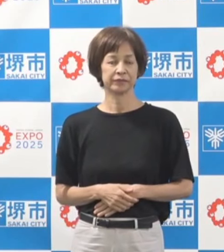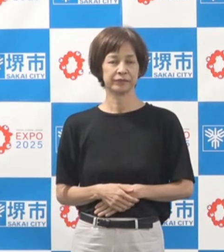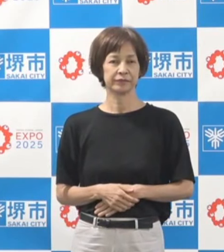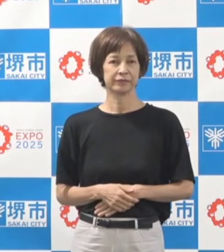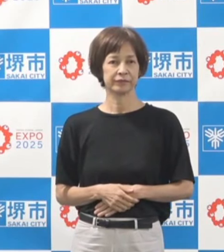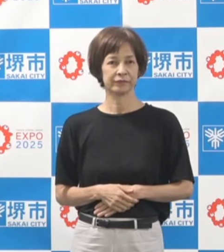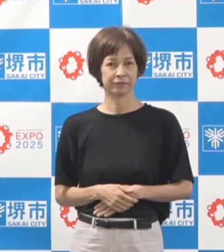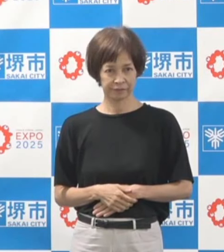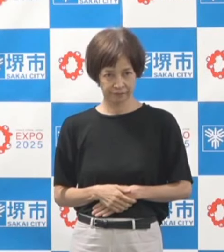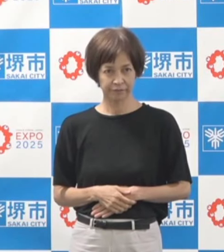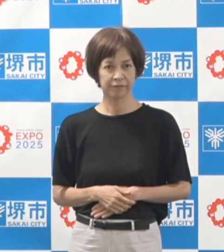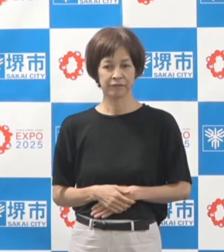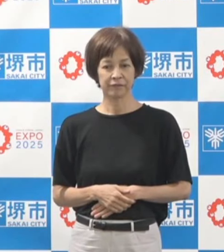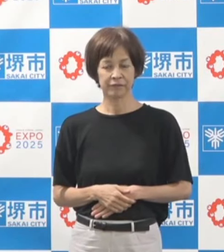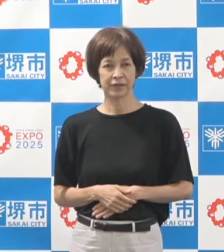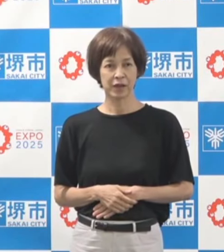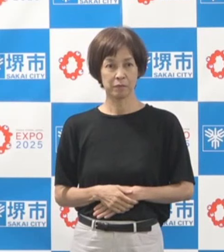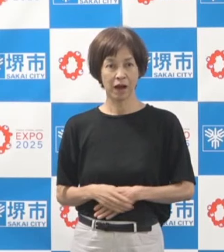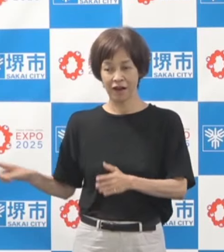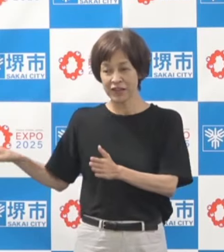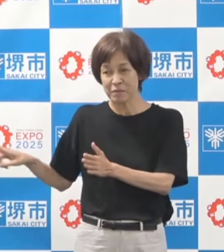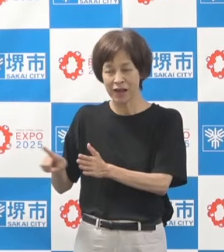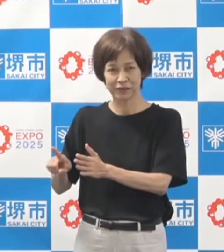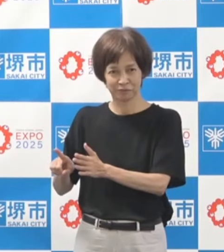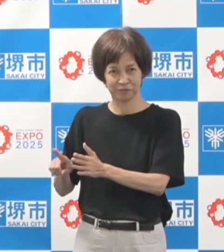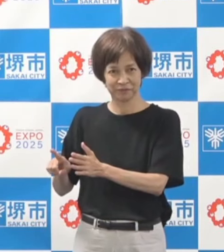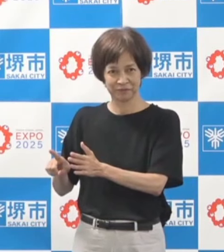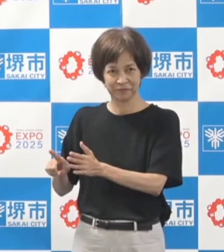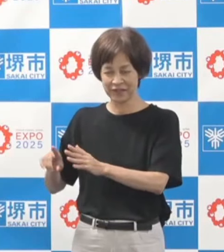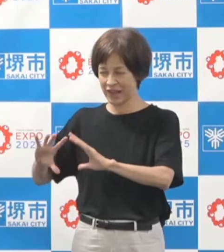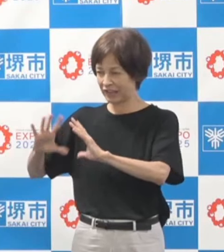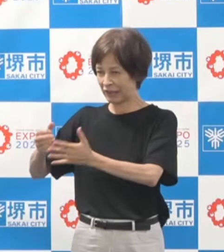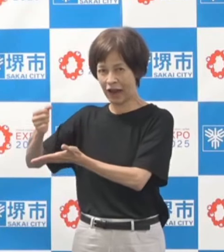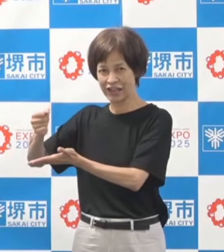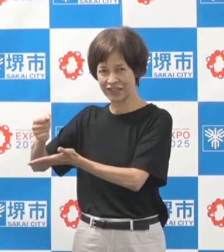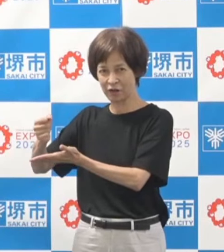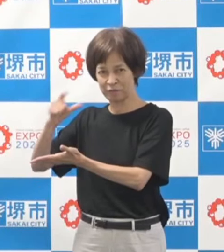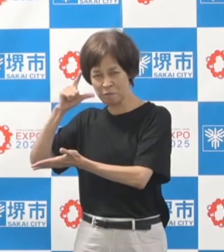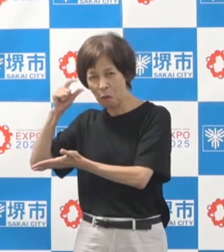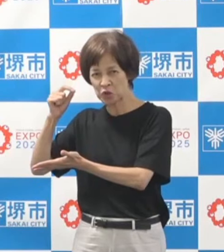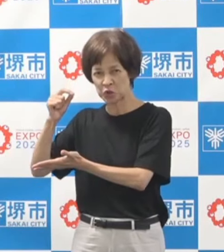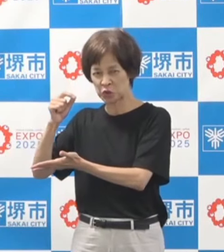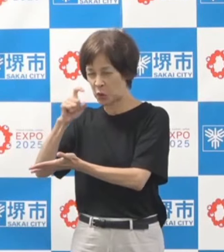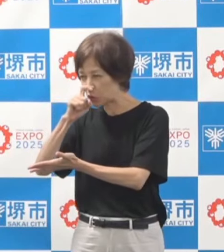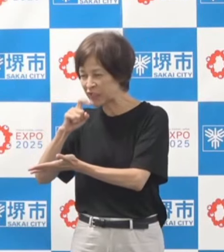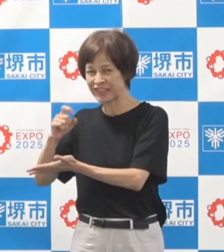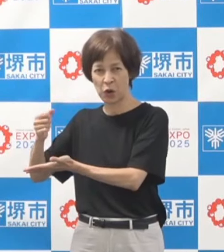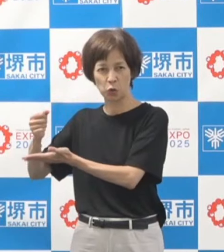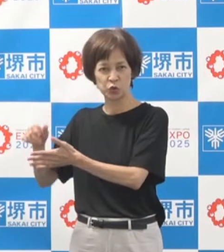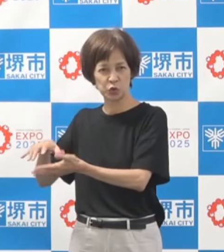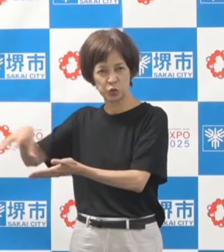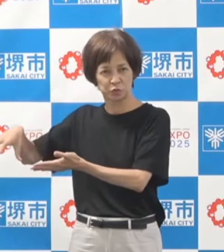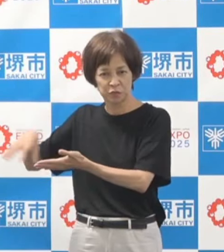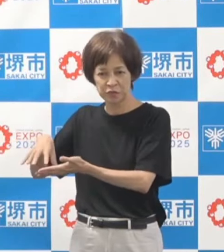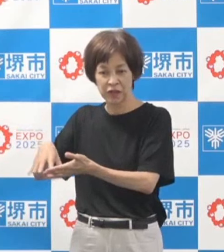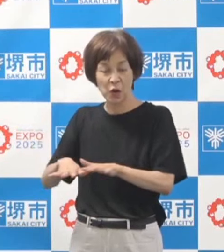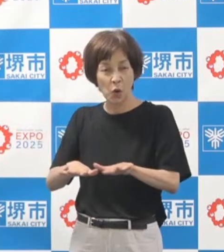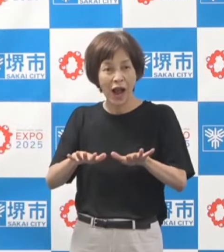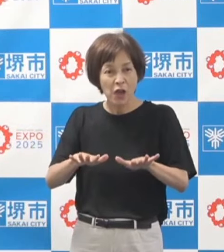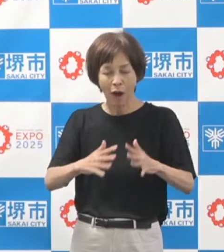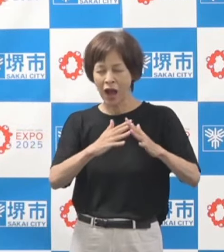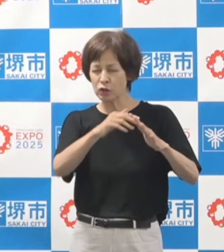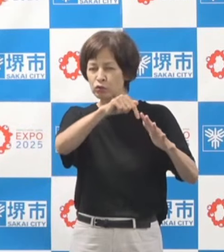また視点がですね、これまでは世界遺産元古市古墳群という視点でしたが、今回は仁徳天皇陵、宮内庁が管轄する仁徳天